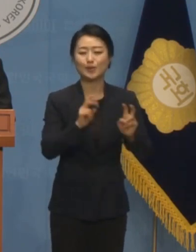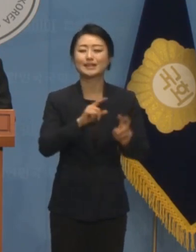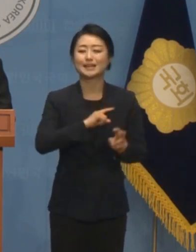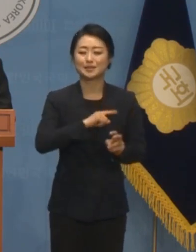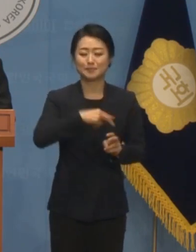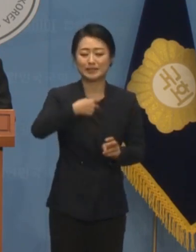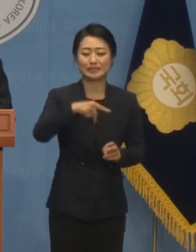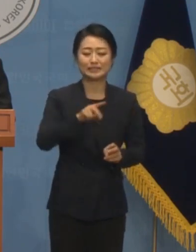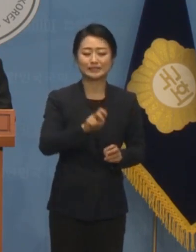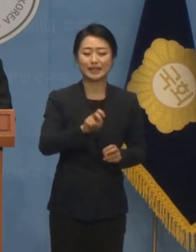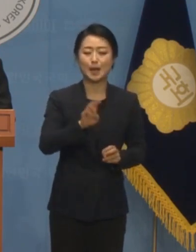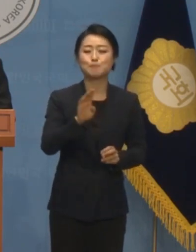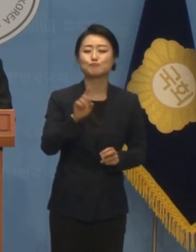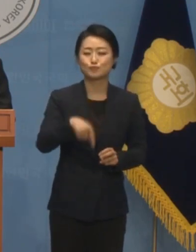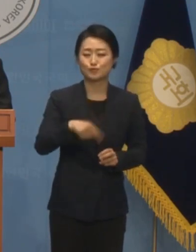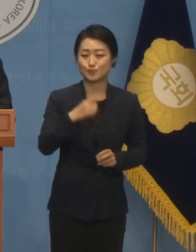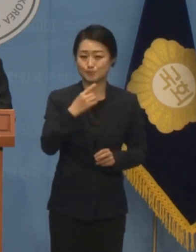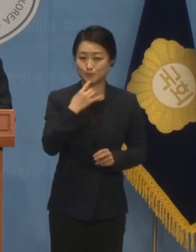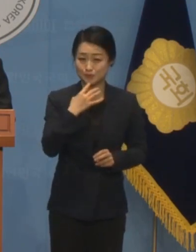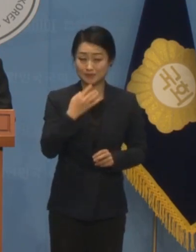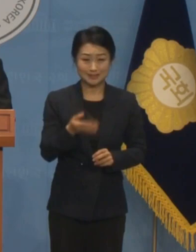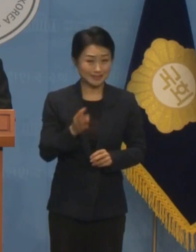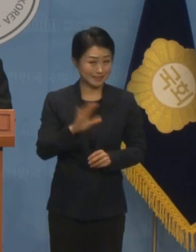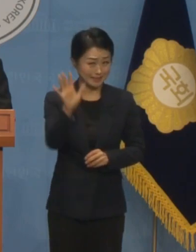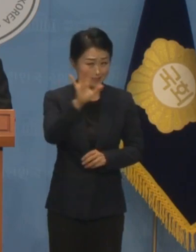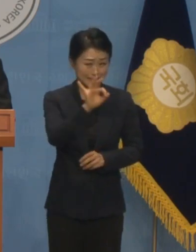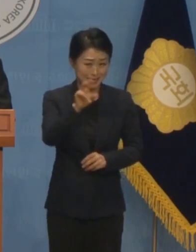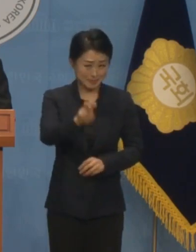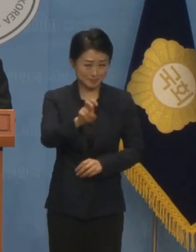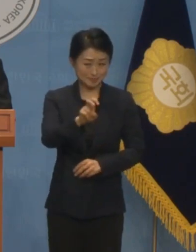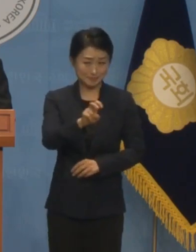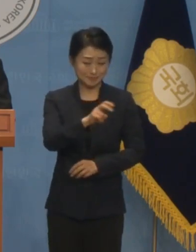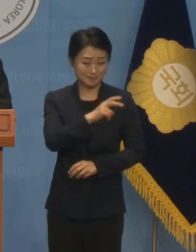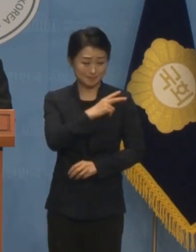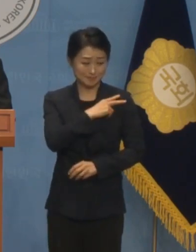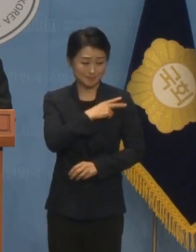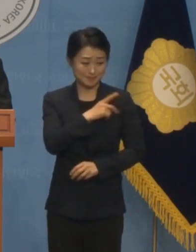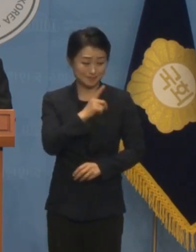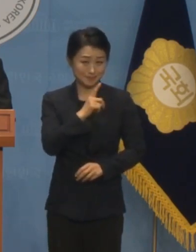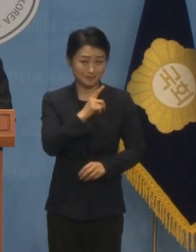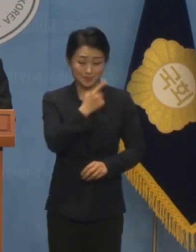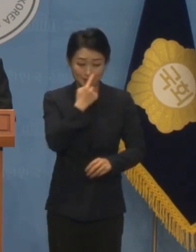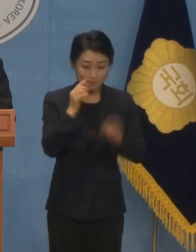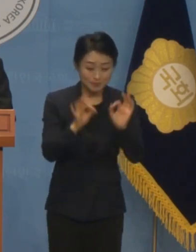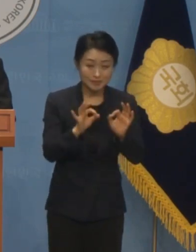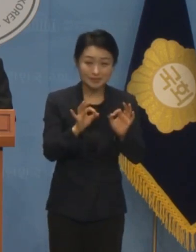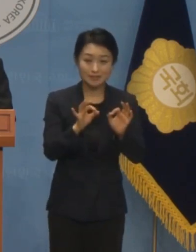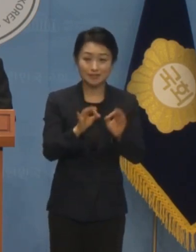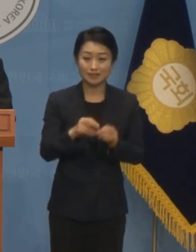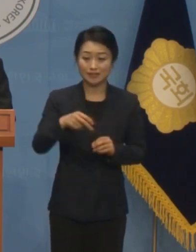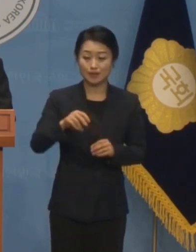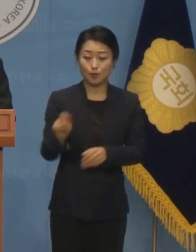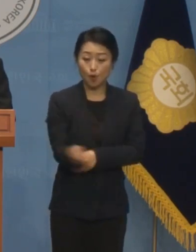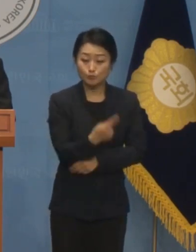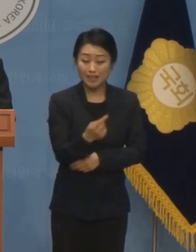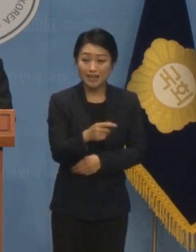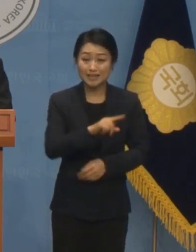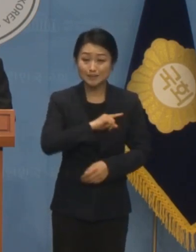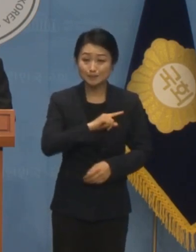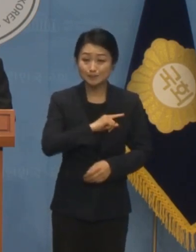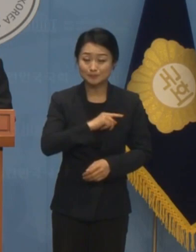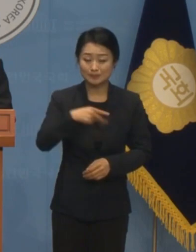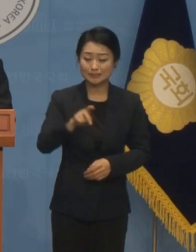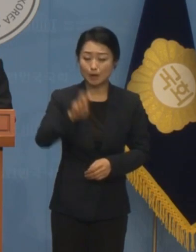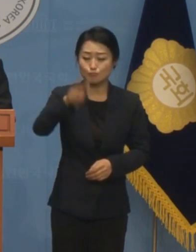전 사단장의 증언으로 군 골프장에는 3부가 없음이 드러났습니다. 만약 이 씨가 정말